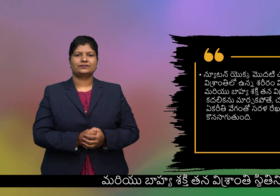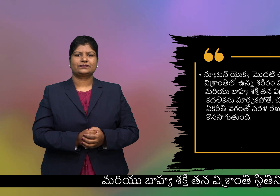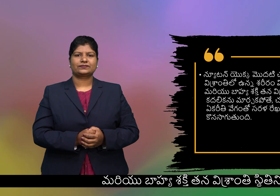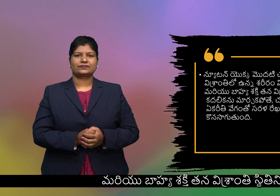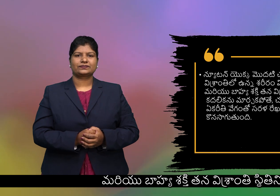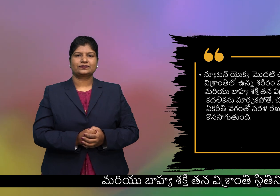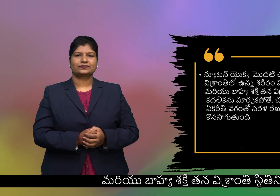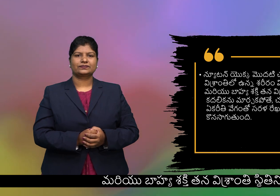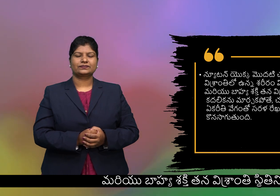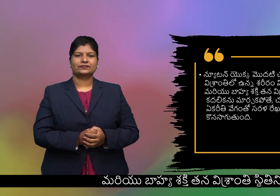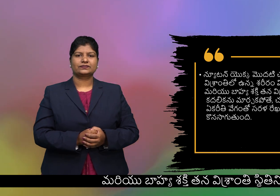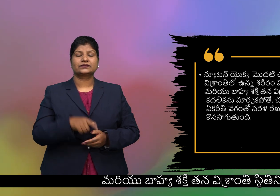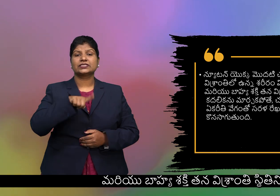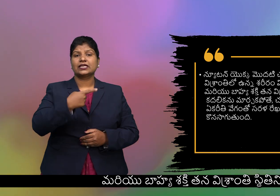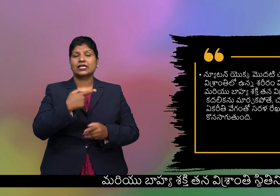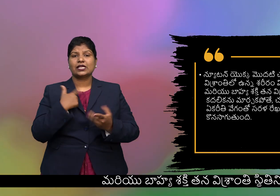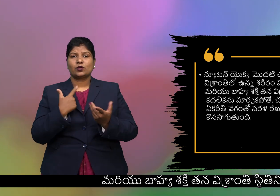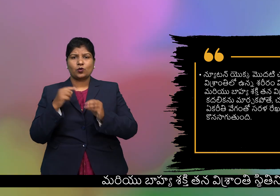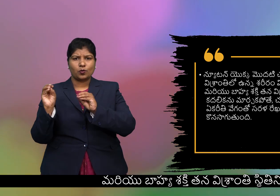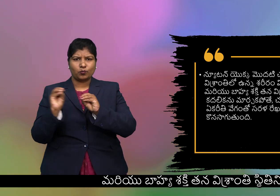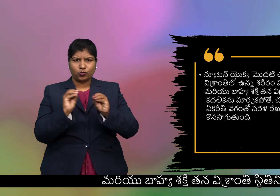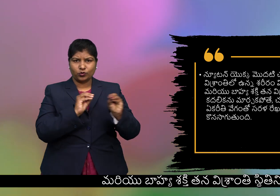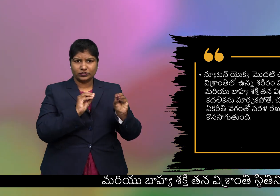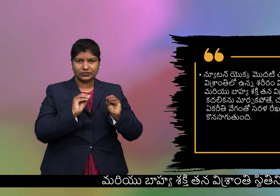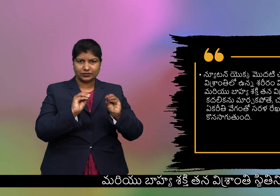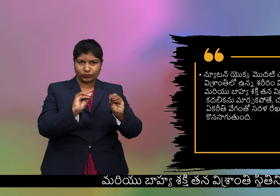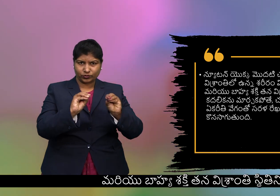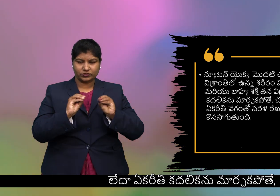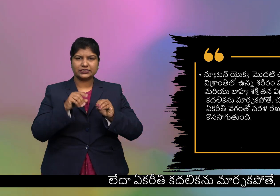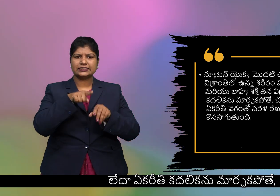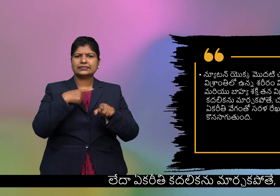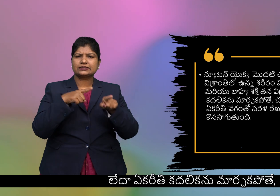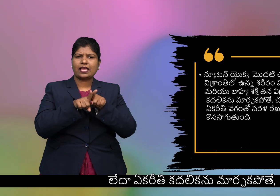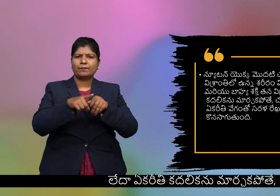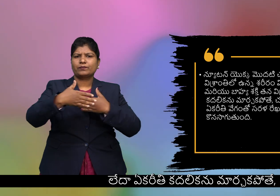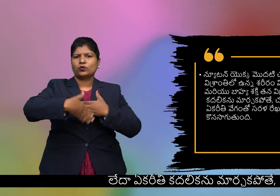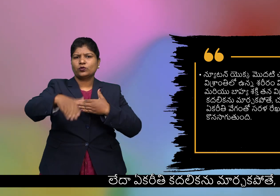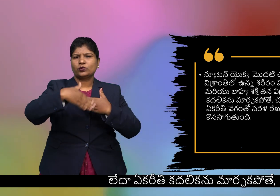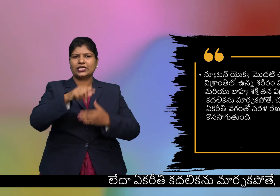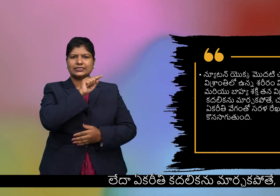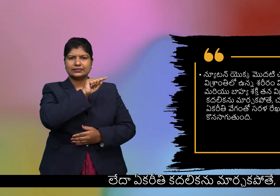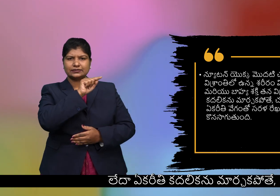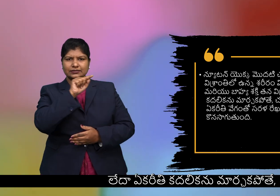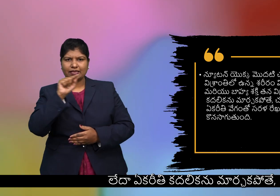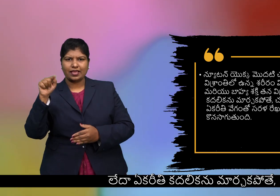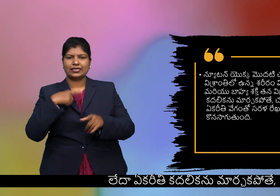మరియు బాహ్య శక్తి తన విశ్రాంతి స్థితిని లేదా ఏకరీతి కదలికను